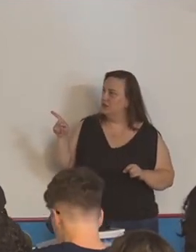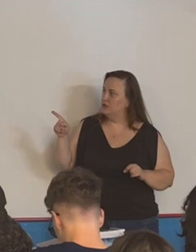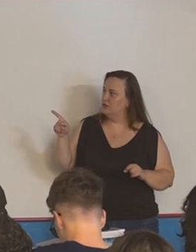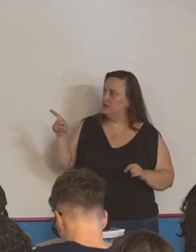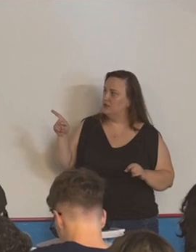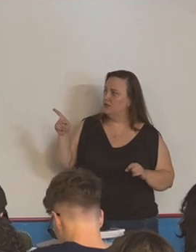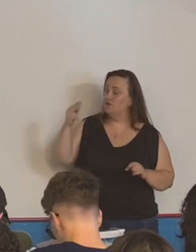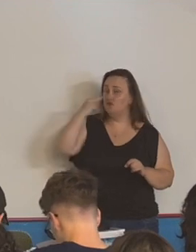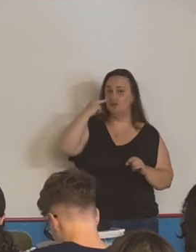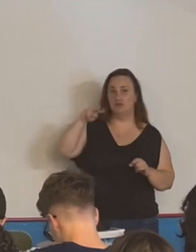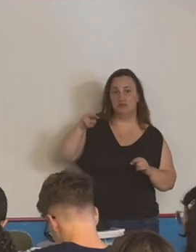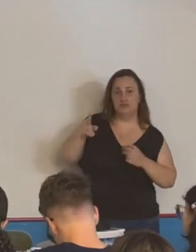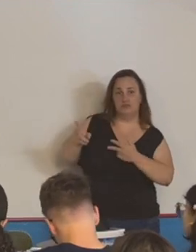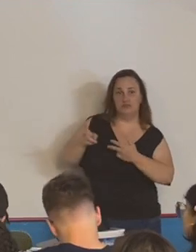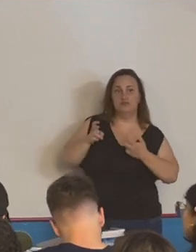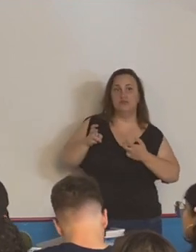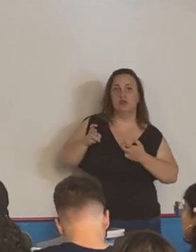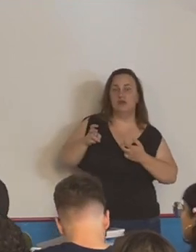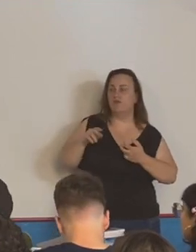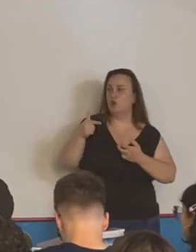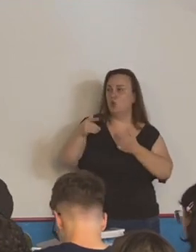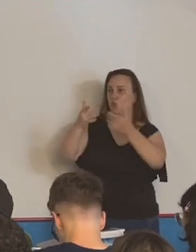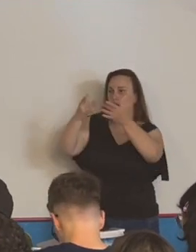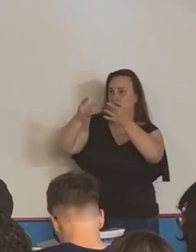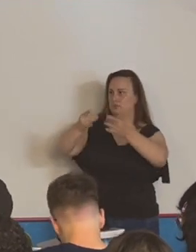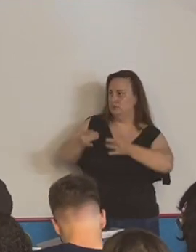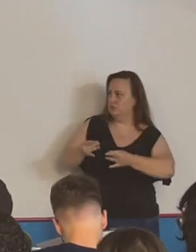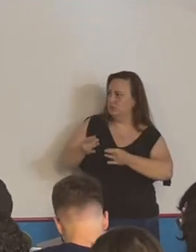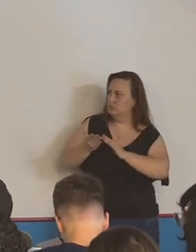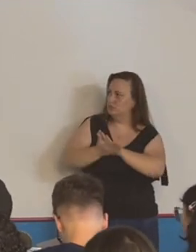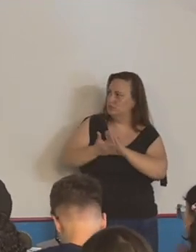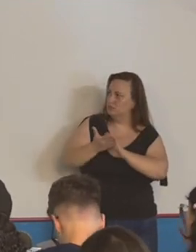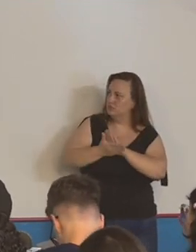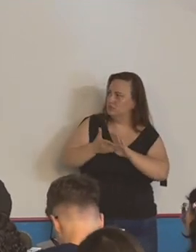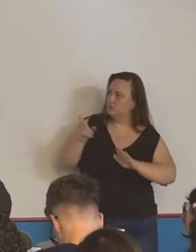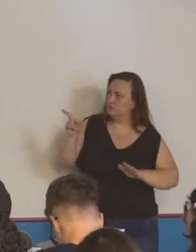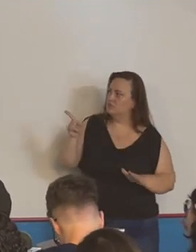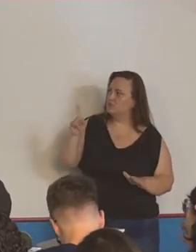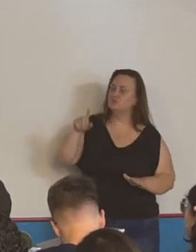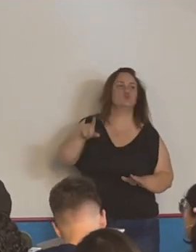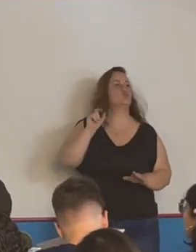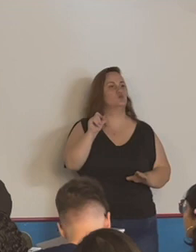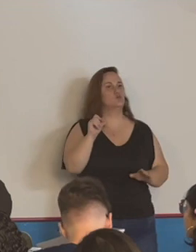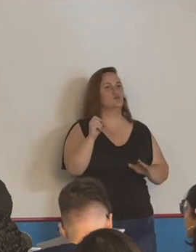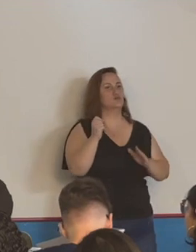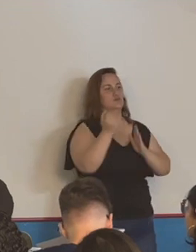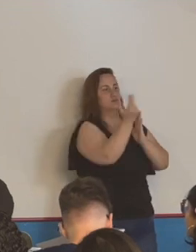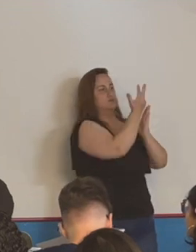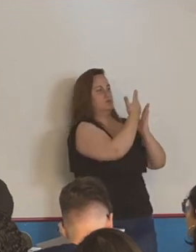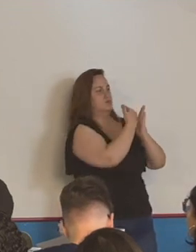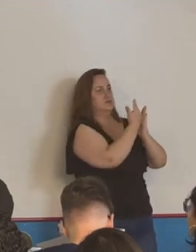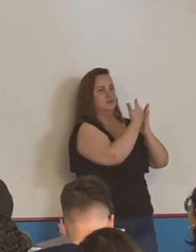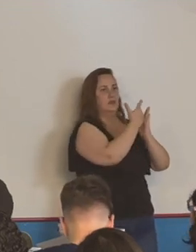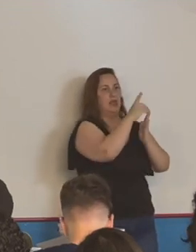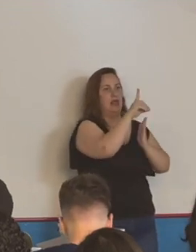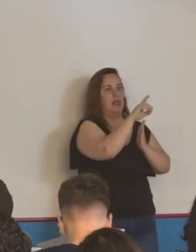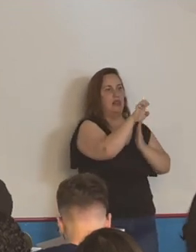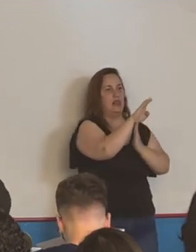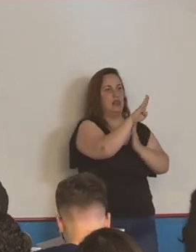aqui dentro, não tem um detalhe, né, dela. Ela é uma obra do Debré, que foi um artista